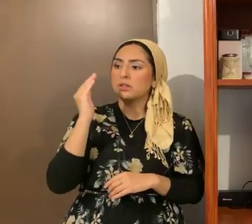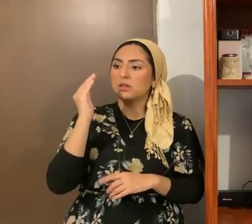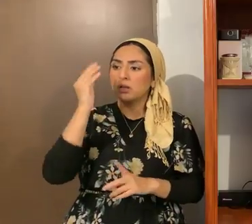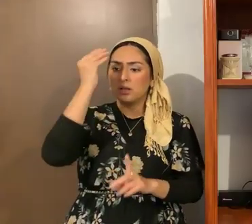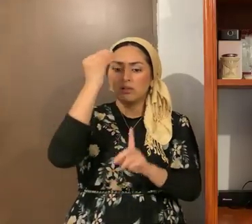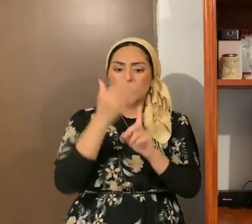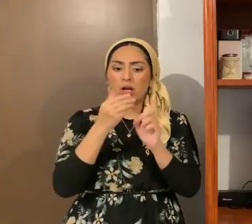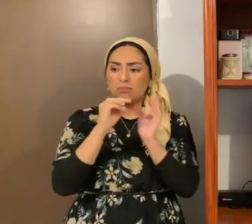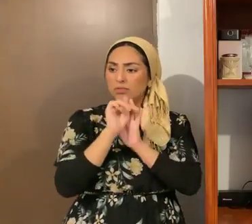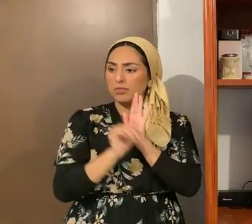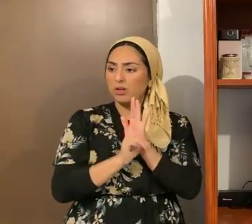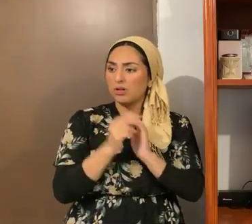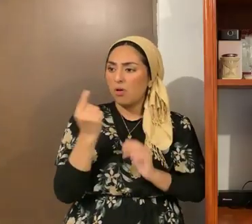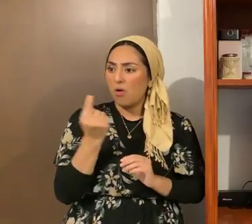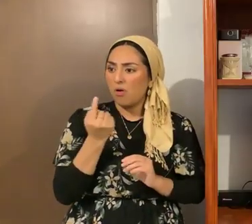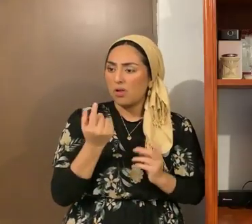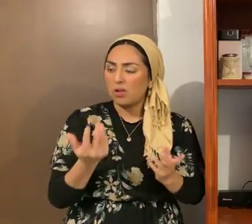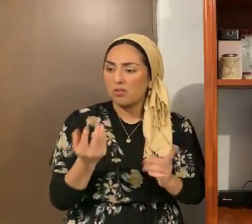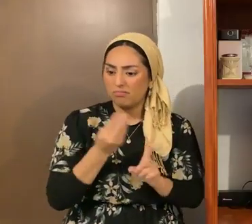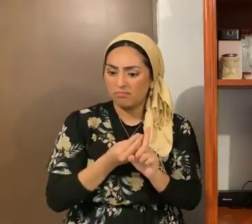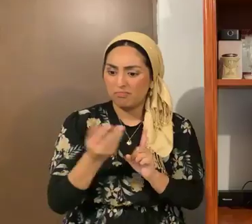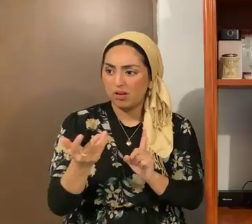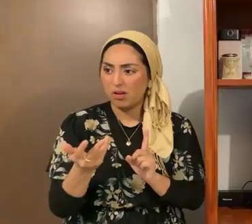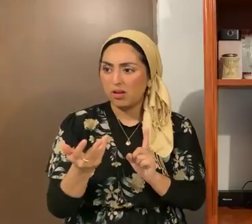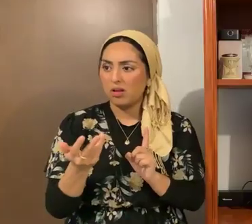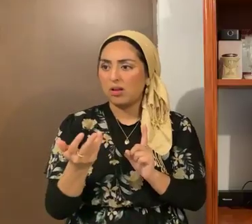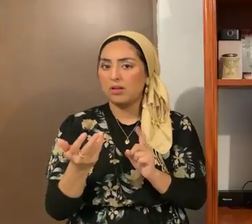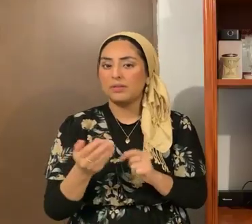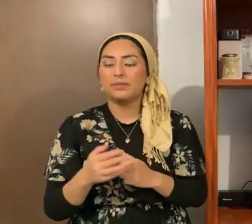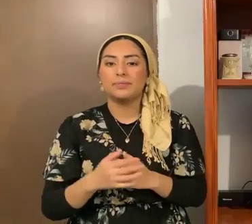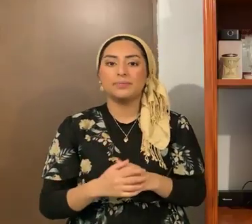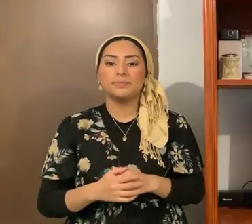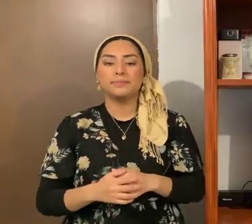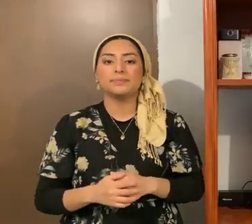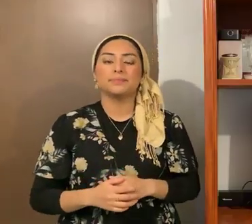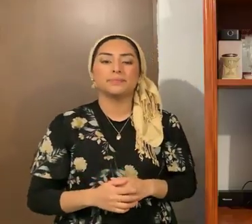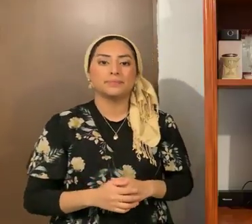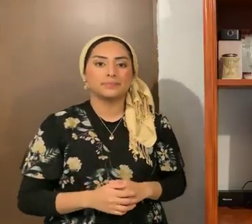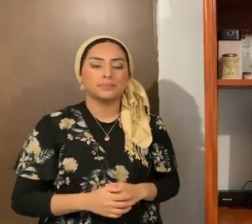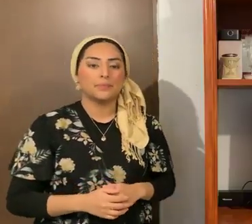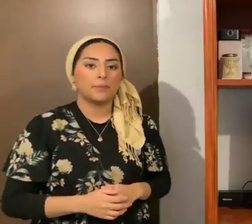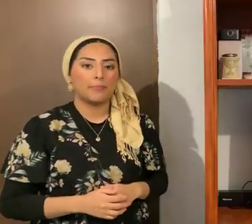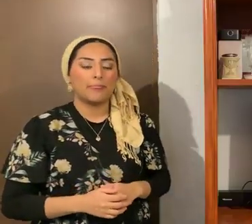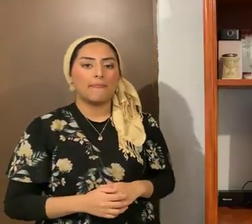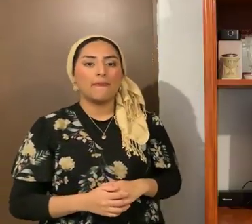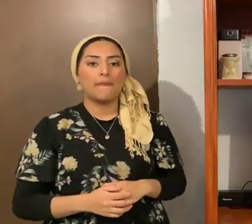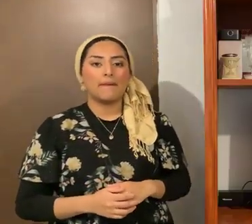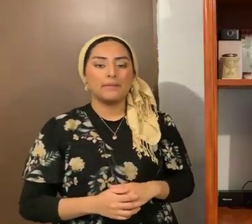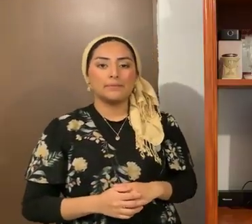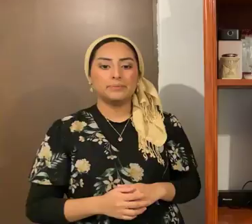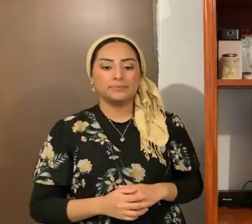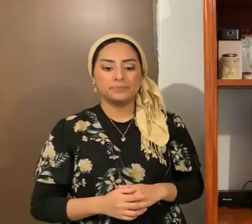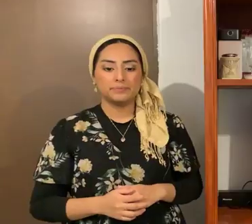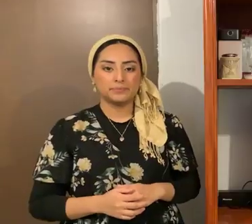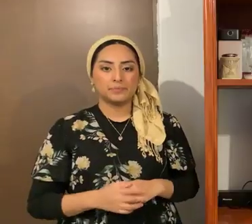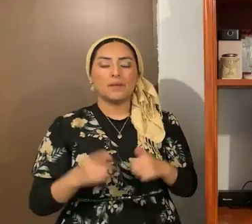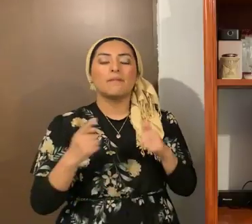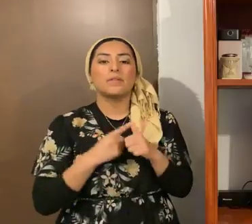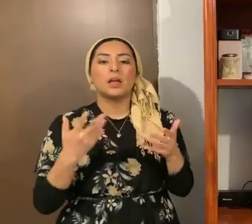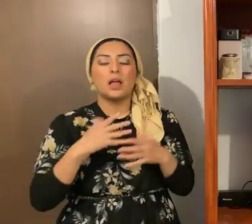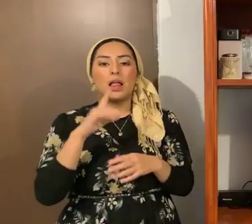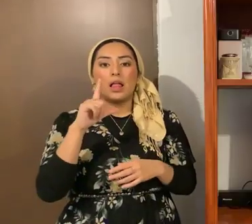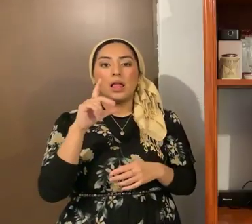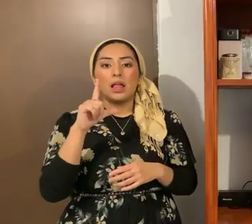del tema del miércoles? Sí, pero de las ministraciones de la Torá. Entonces, levitas en contra de Aarón. ¿Cuál es la primera